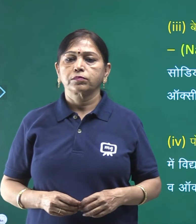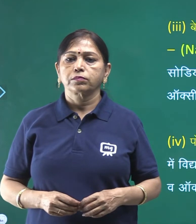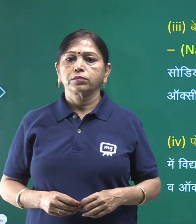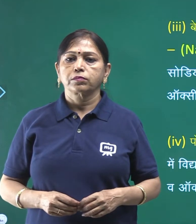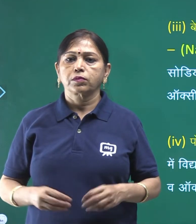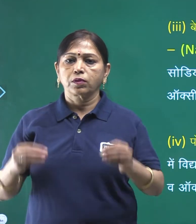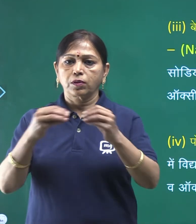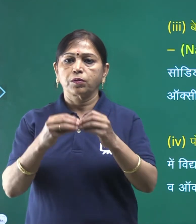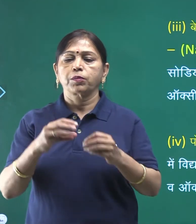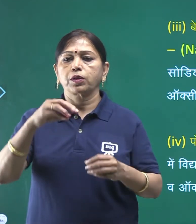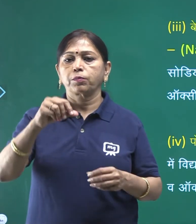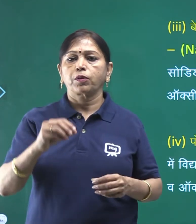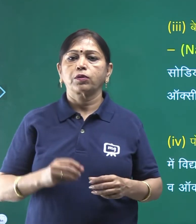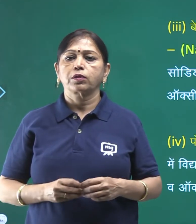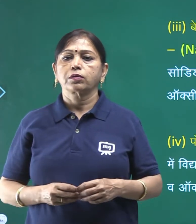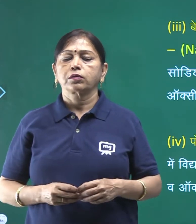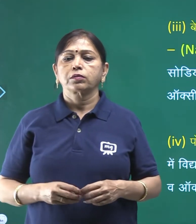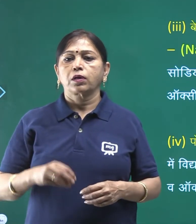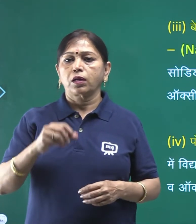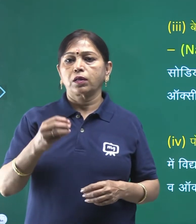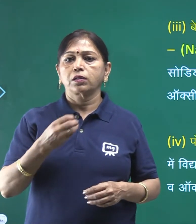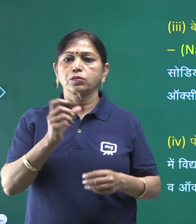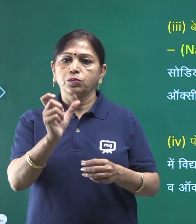बेकिंग पाउडर खाने का सोडा